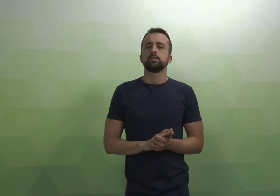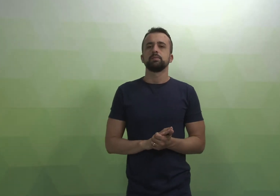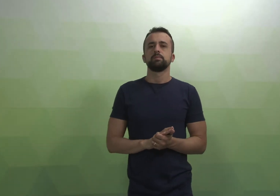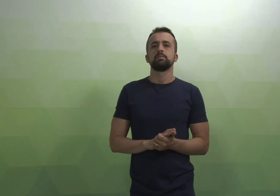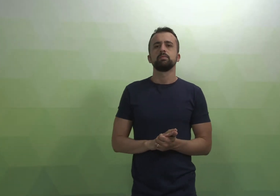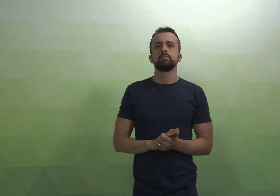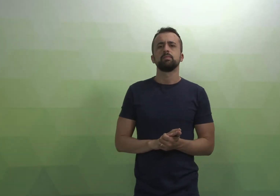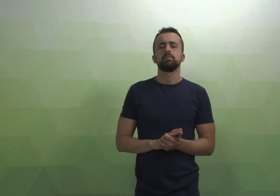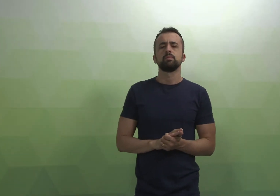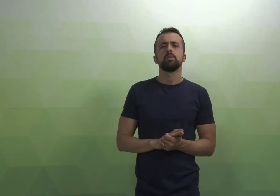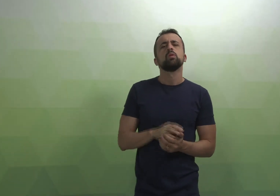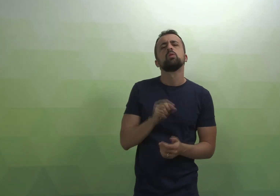Alguns exemplos.